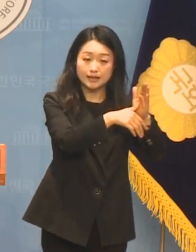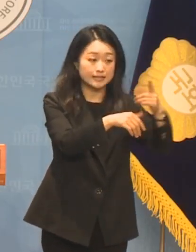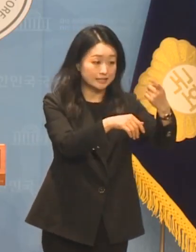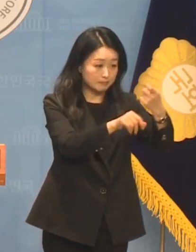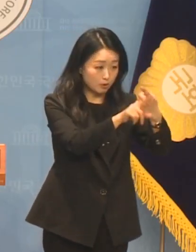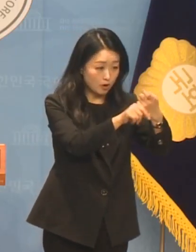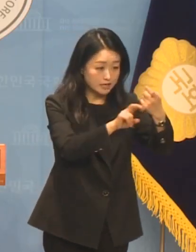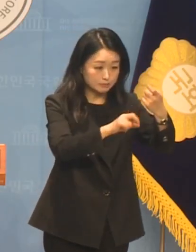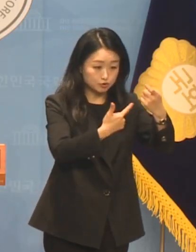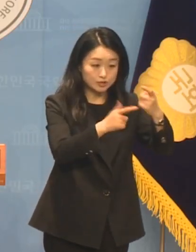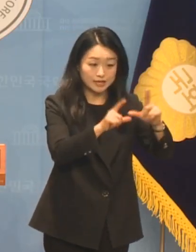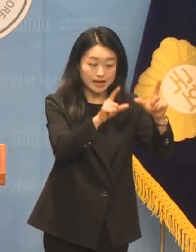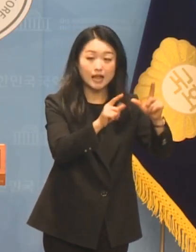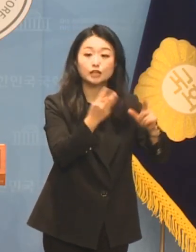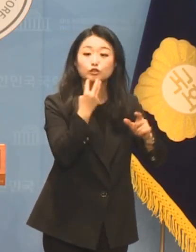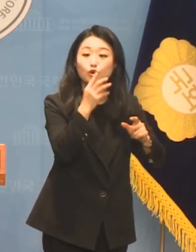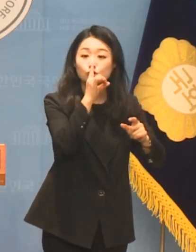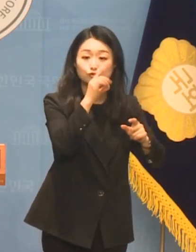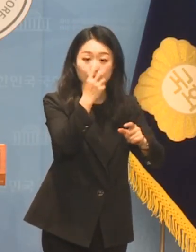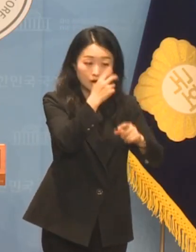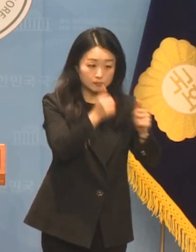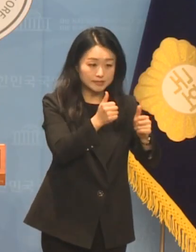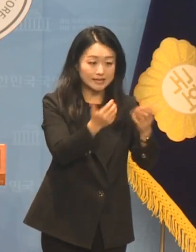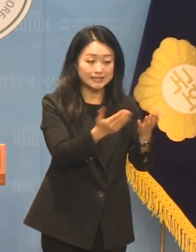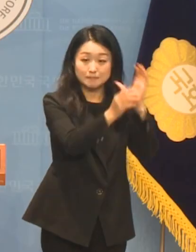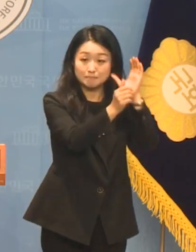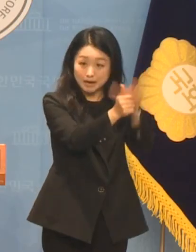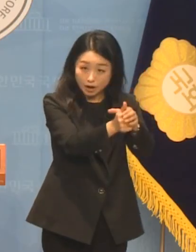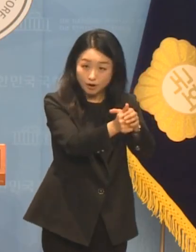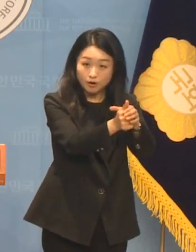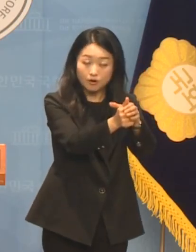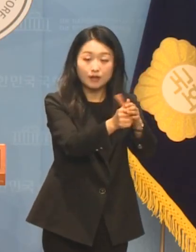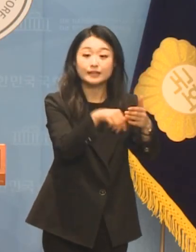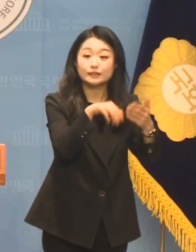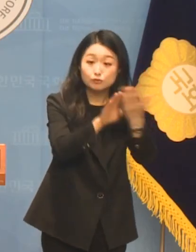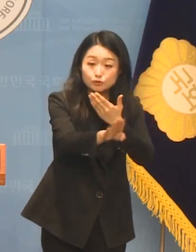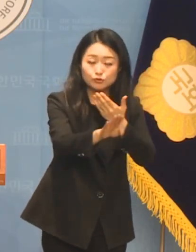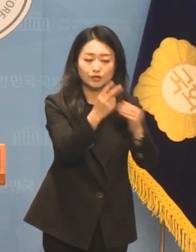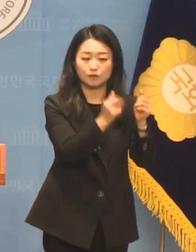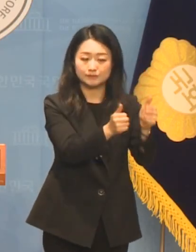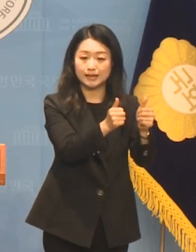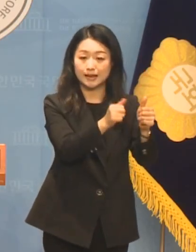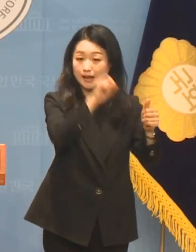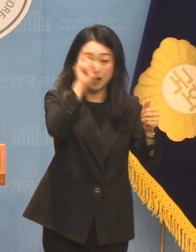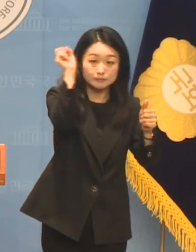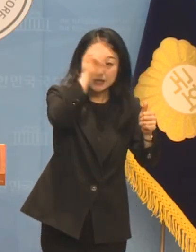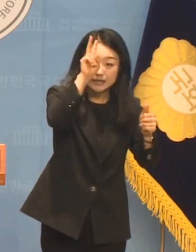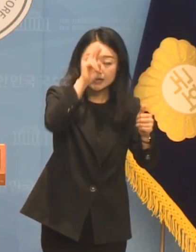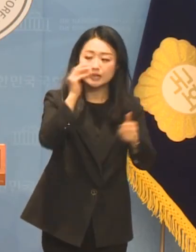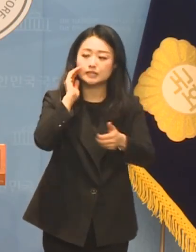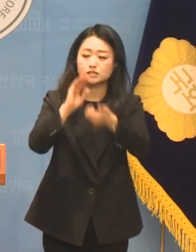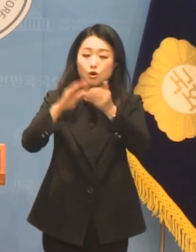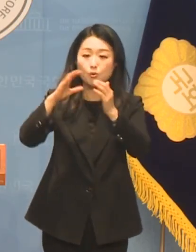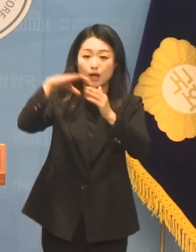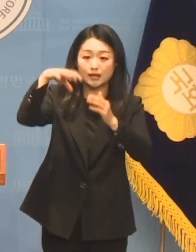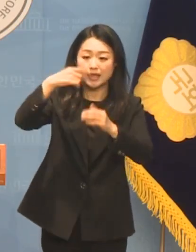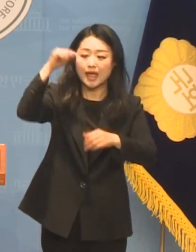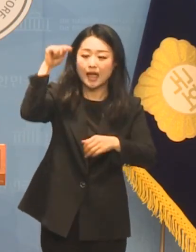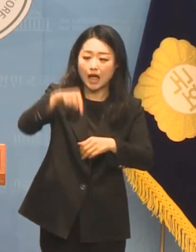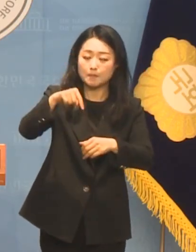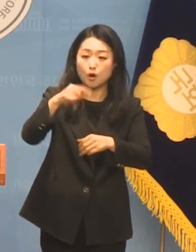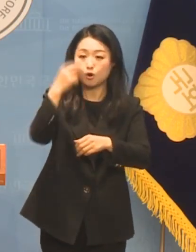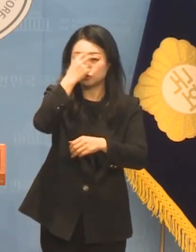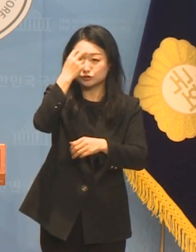11월 26일 서울중앙지검으로 이 사건을 이첩하였고 이후 검찰은 돌연 청와대 한명수사라는